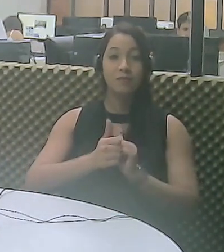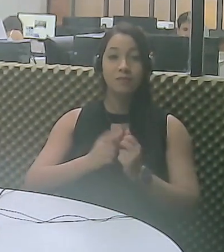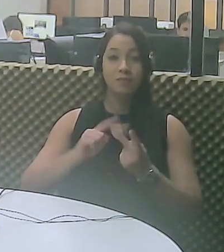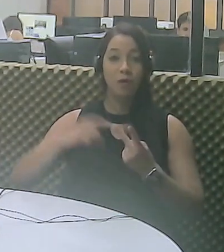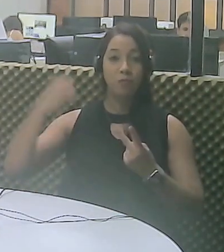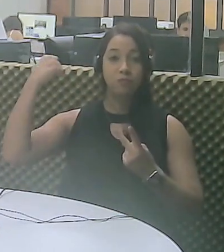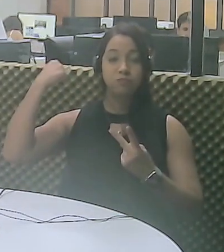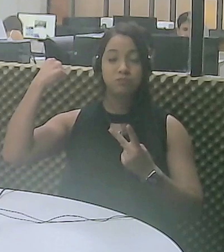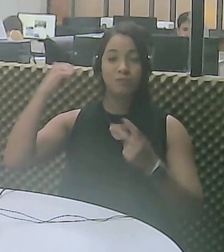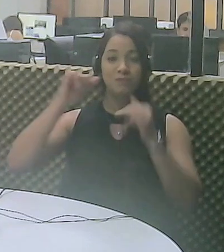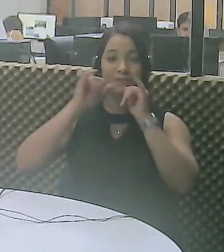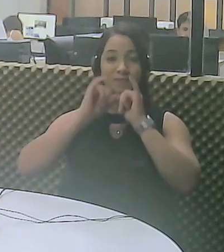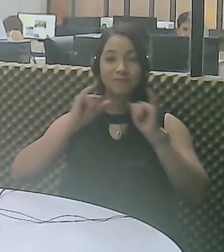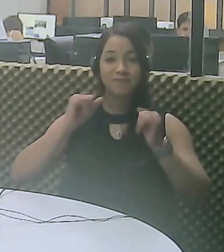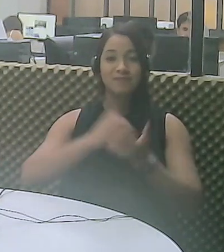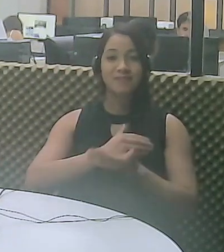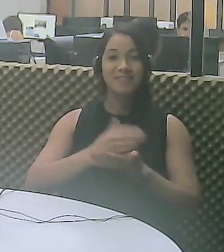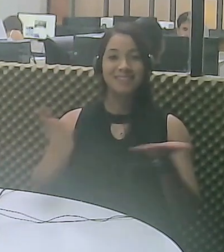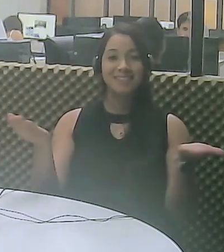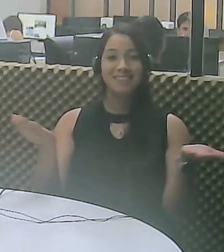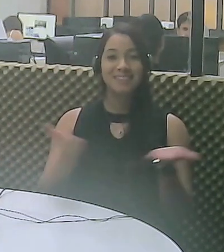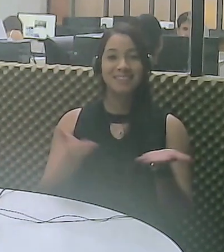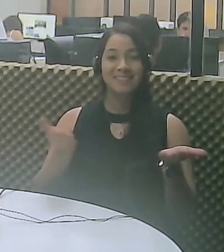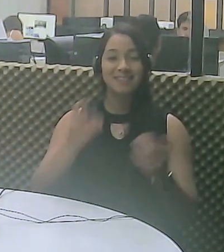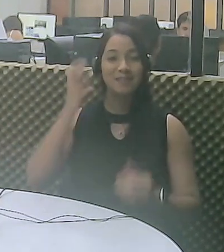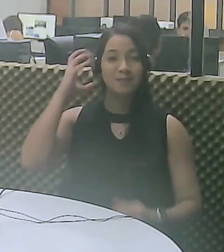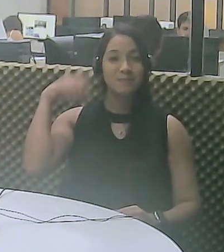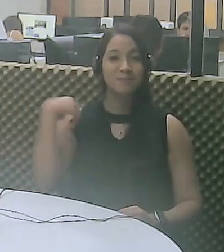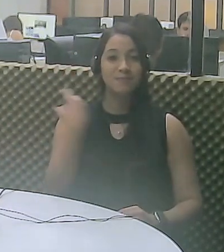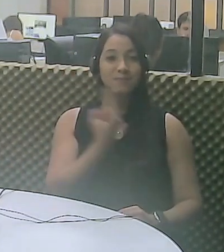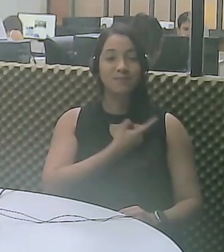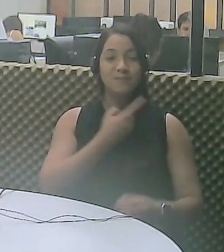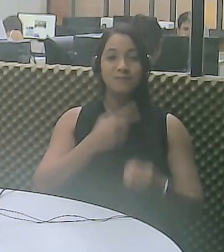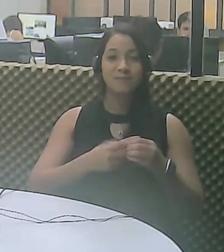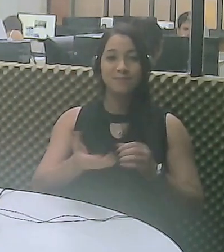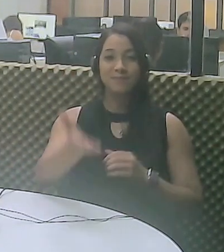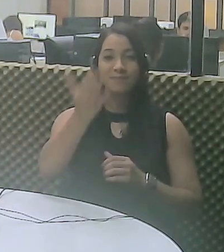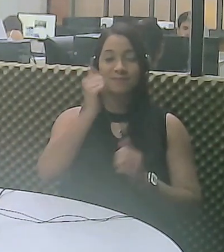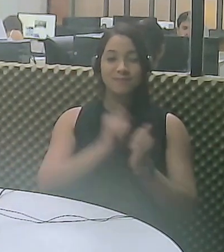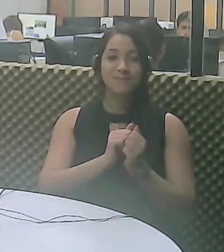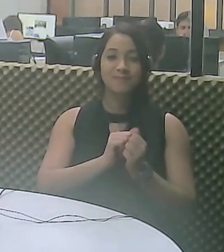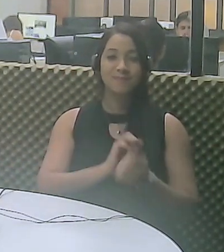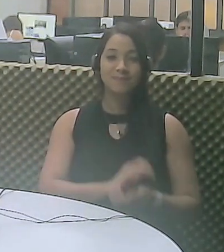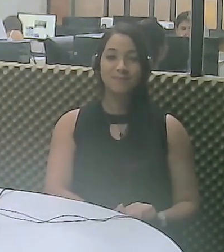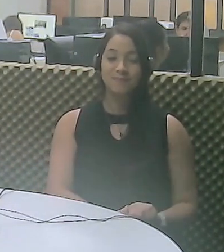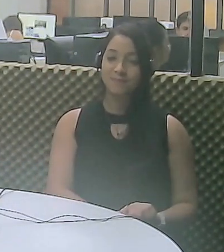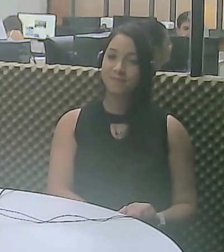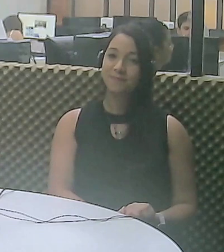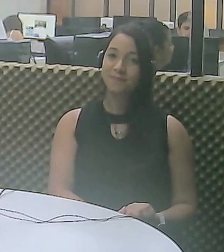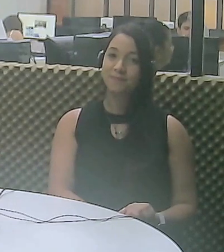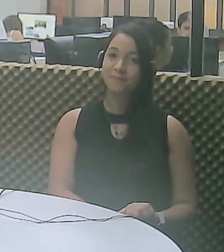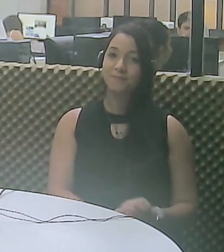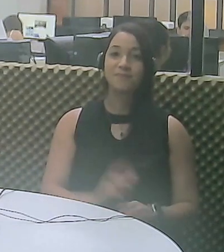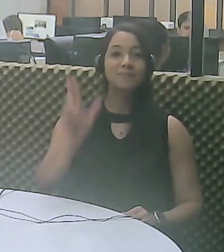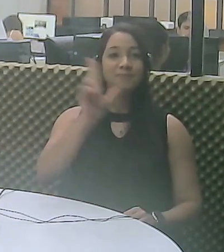halterofilismo. Essas e outras notícias a partir de agora na Rádio Nossa Cidade. Vem com a gente!